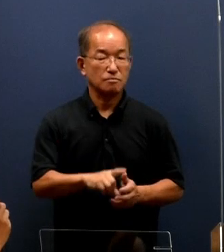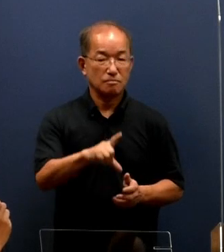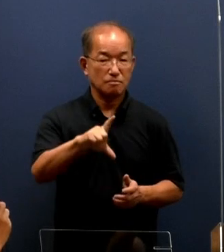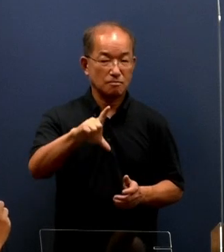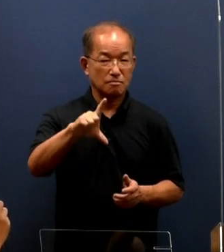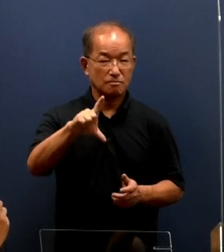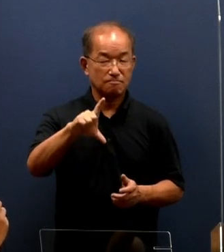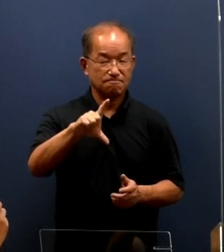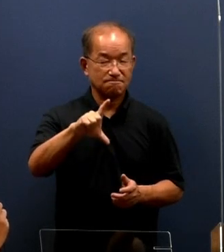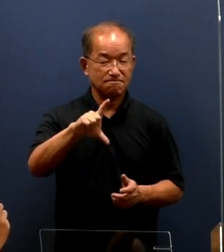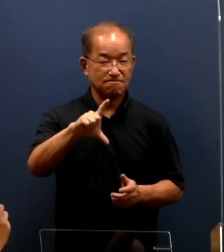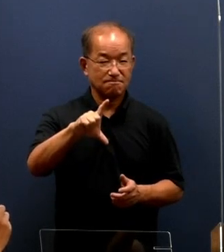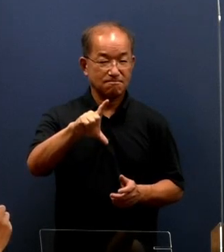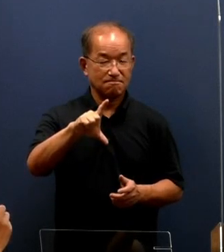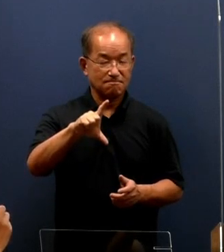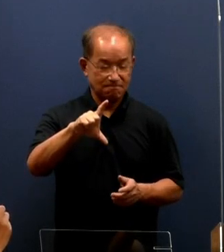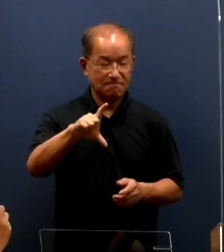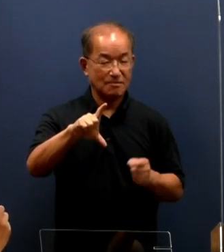ものが